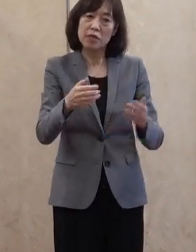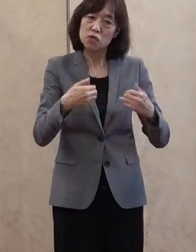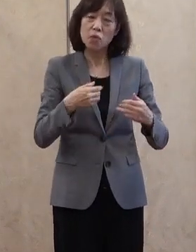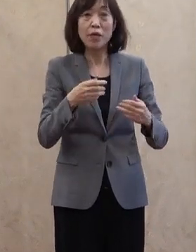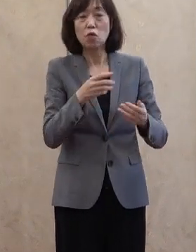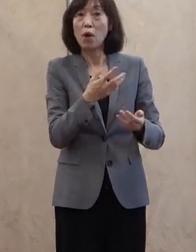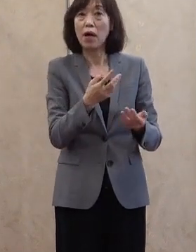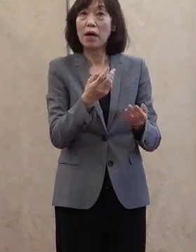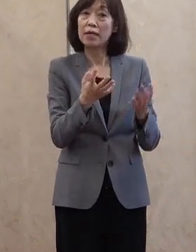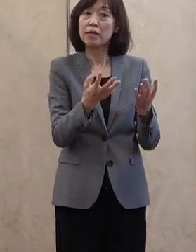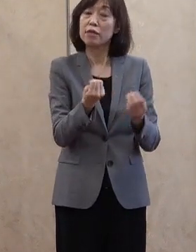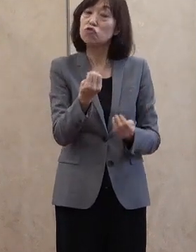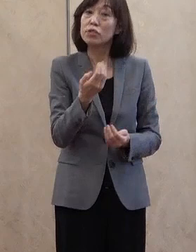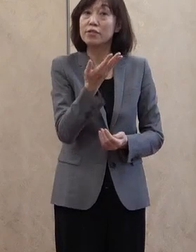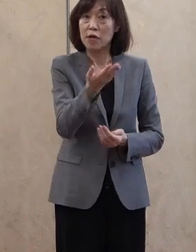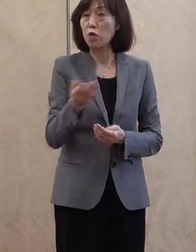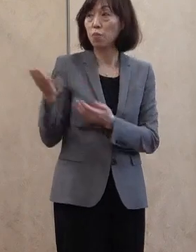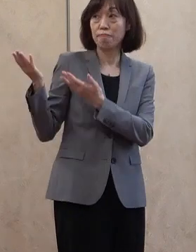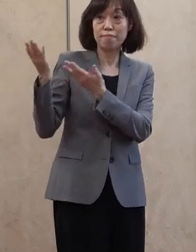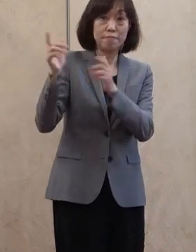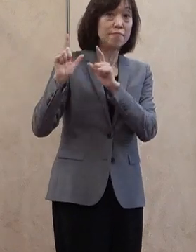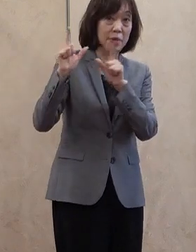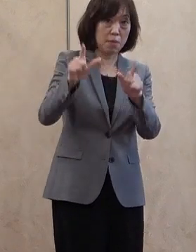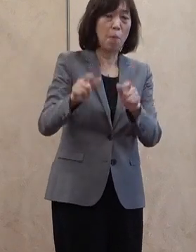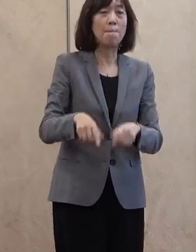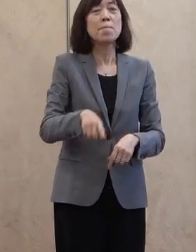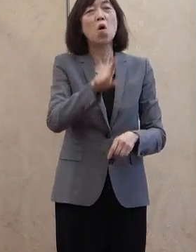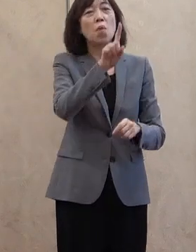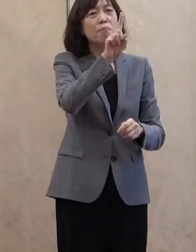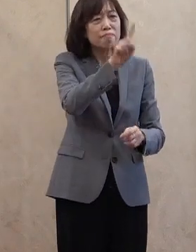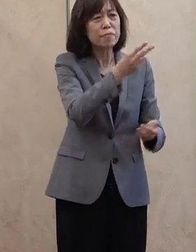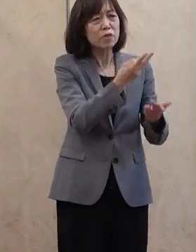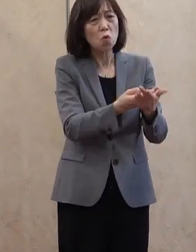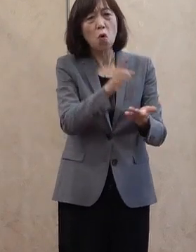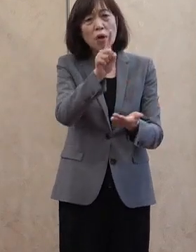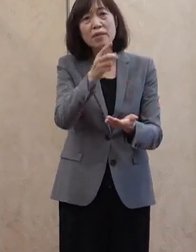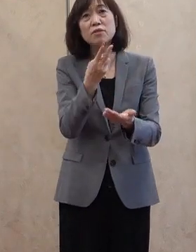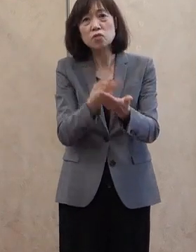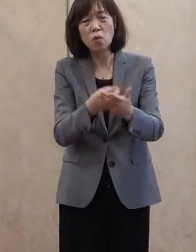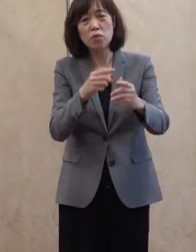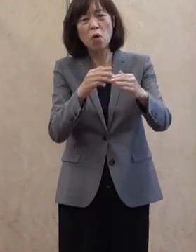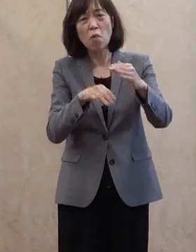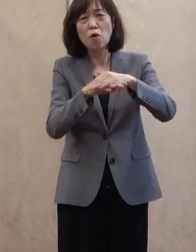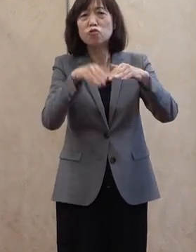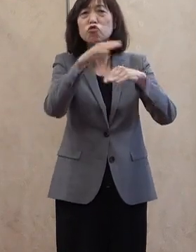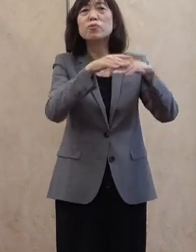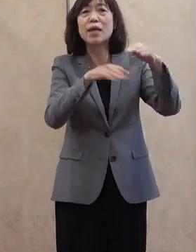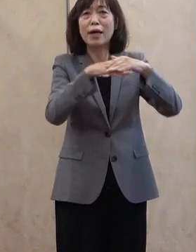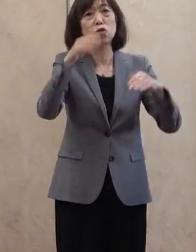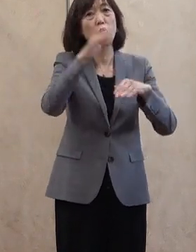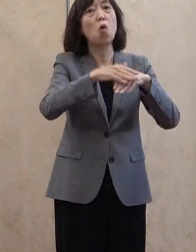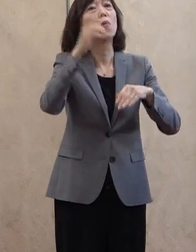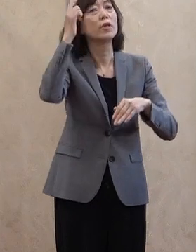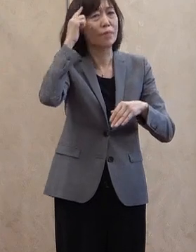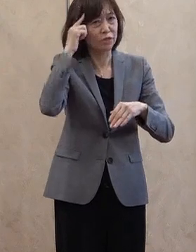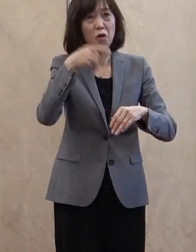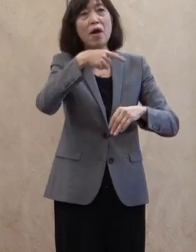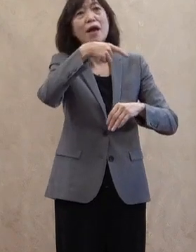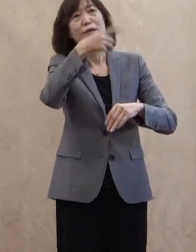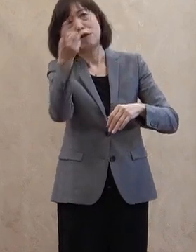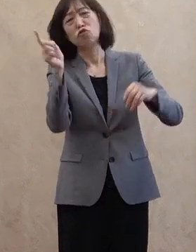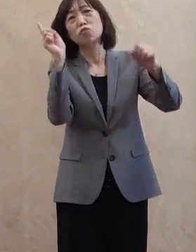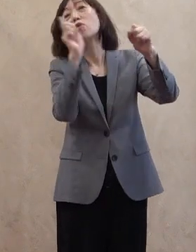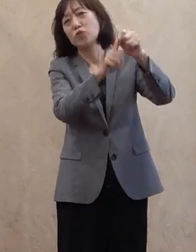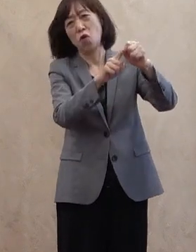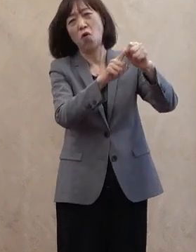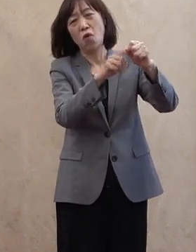えなのかお伺いしてもよろしいですか。 もう一生一生の積み上げだと思ってます。ご指摘の通り、この100床というのはかなり高い目標です。それ